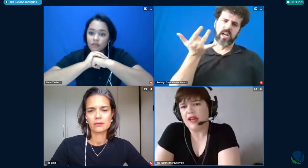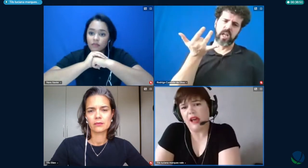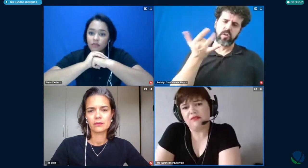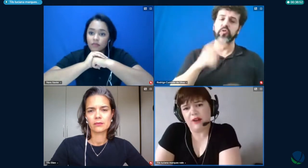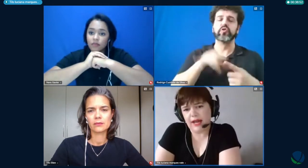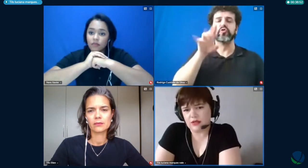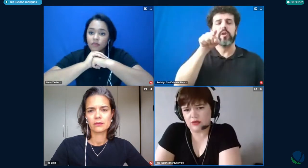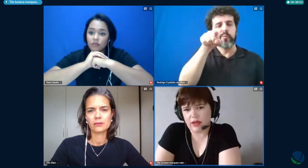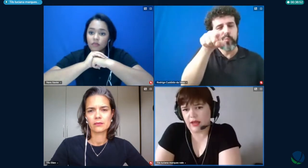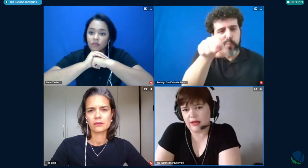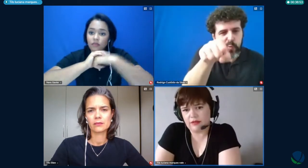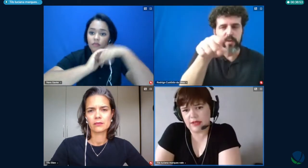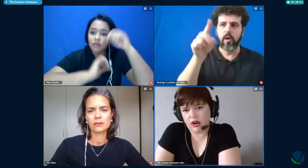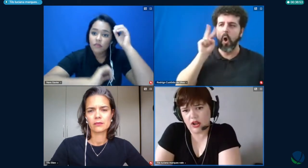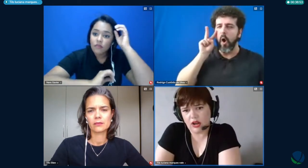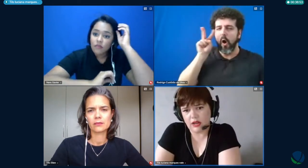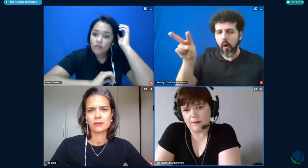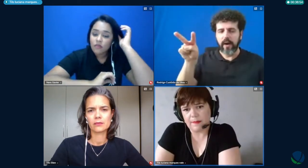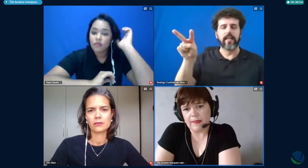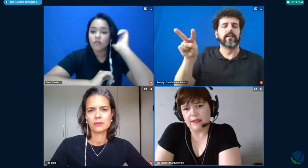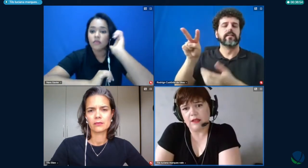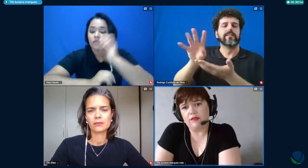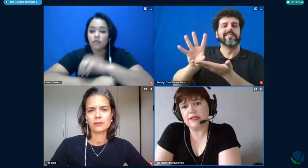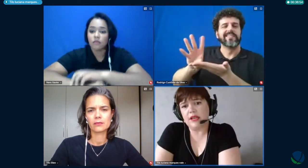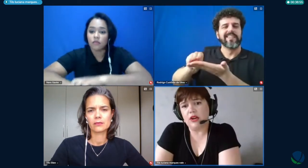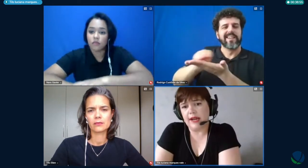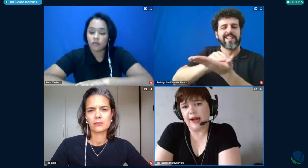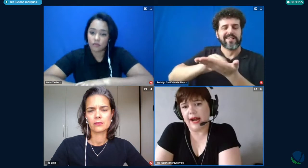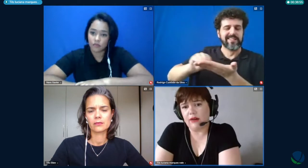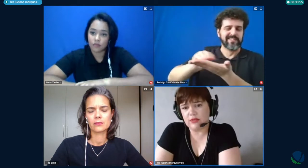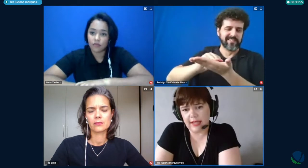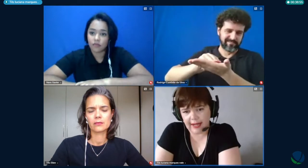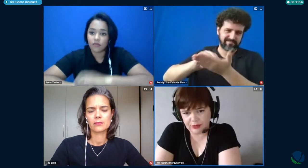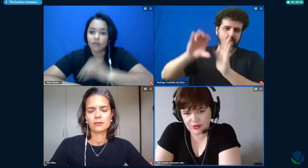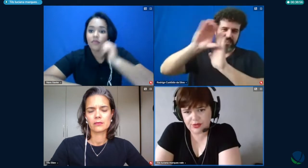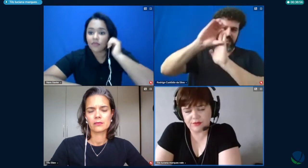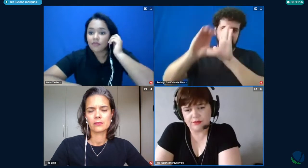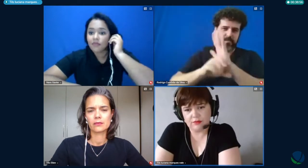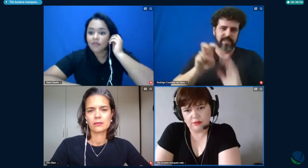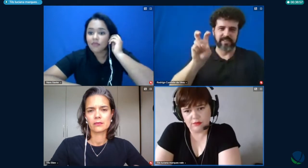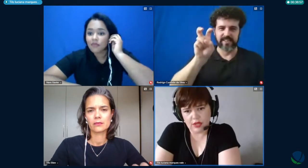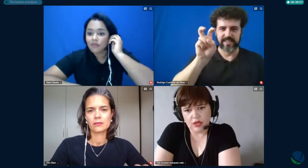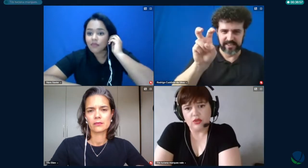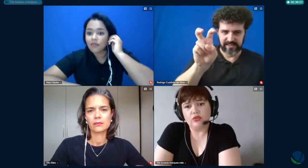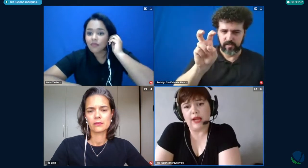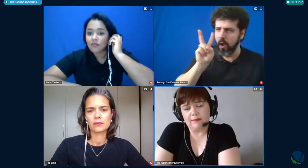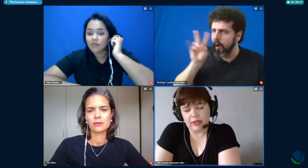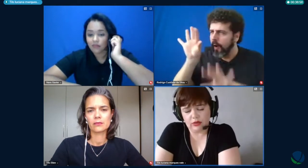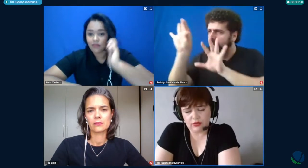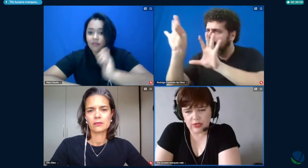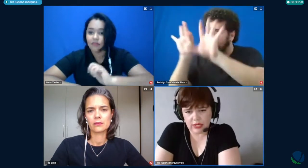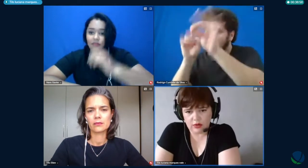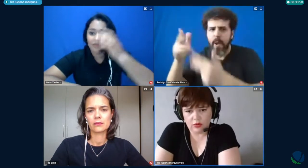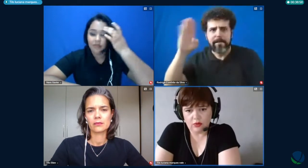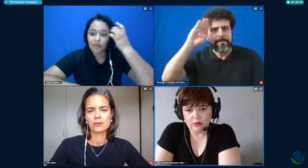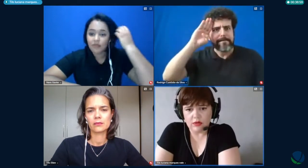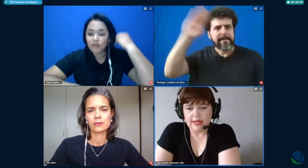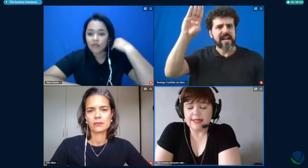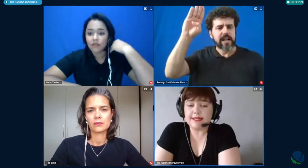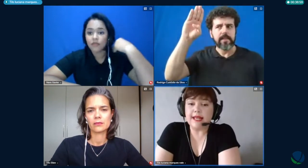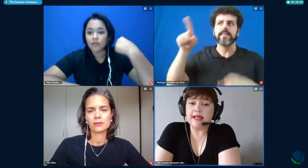Então, é fácil, é ali você coloca. Então, você olhar os dados do capítulo